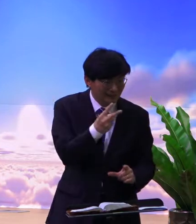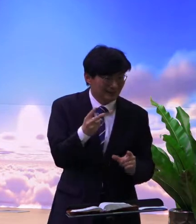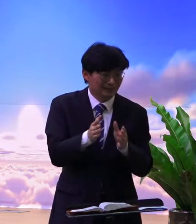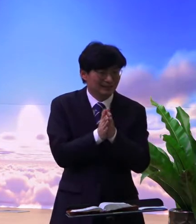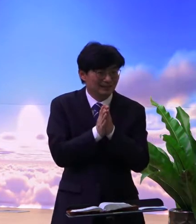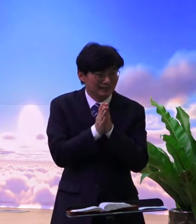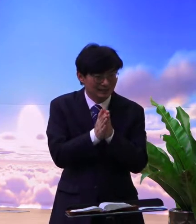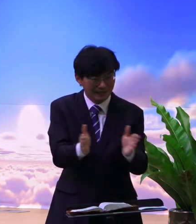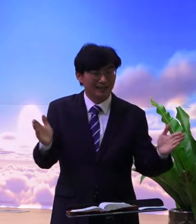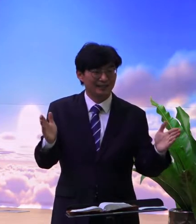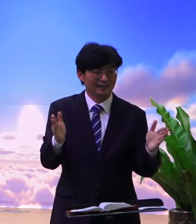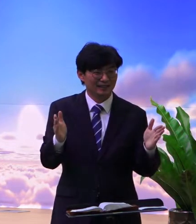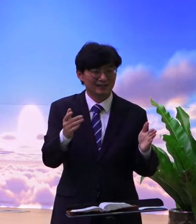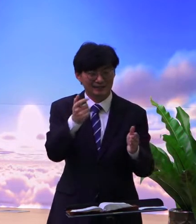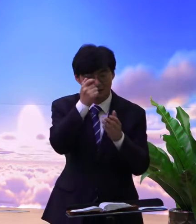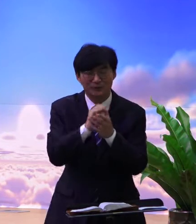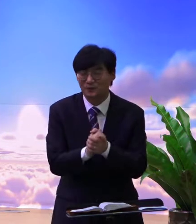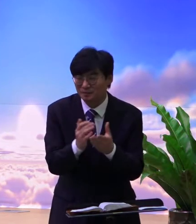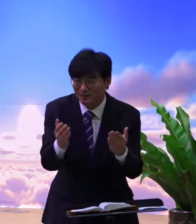이름으로 축복합니다.